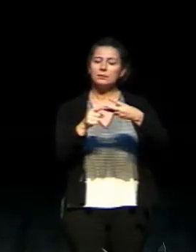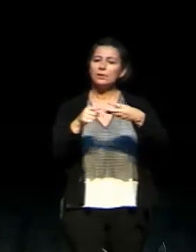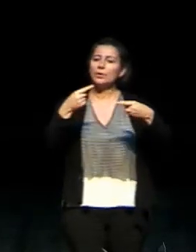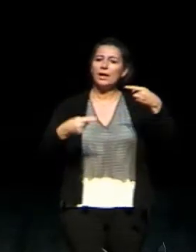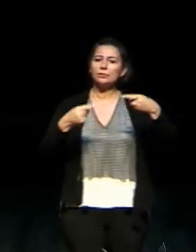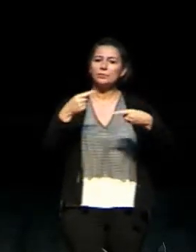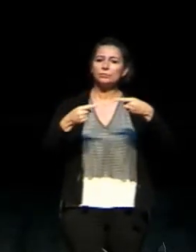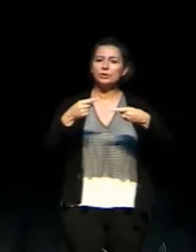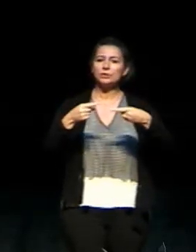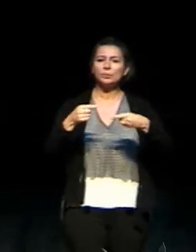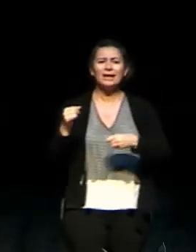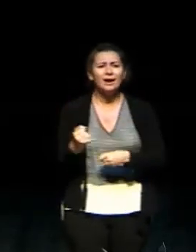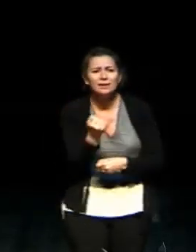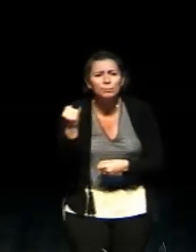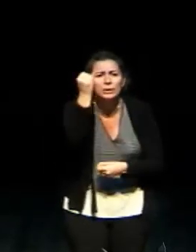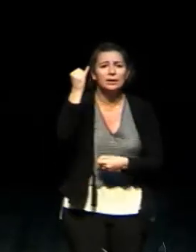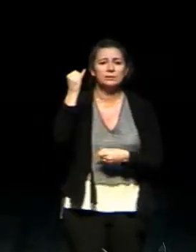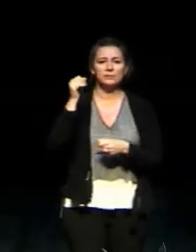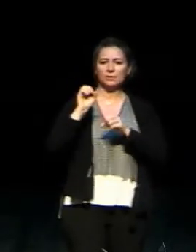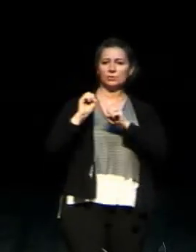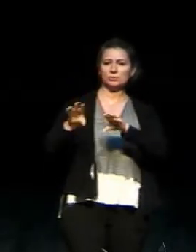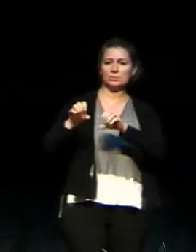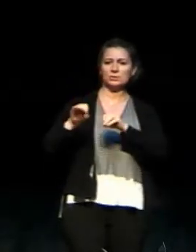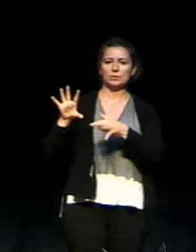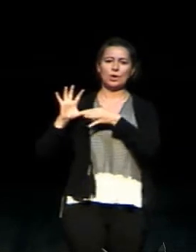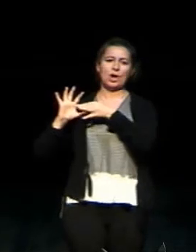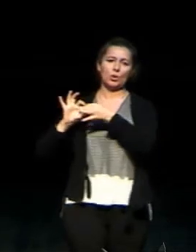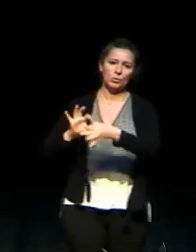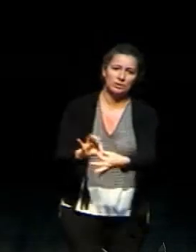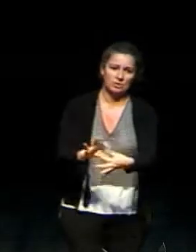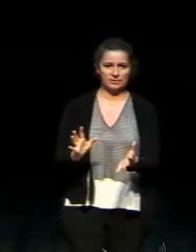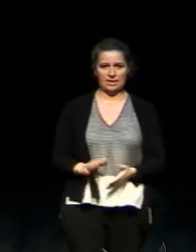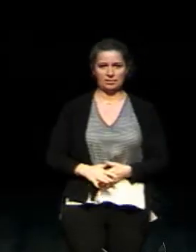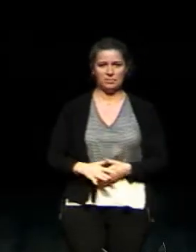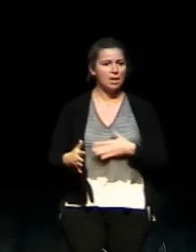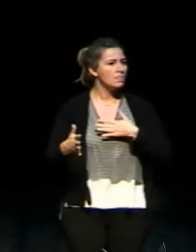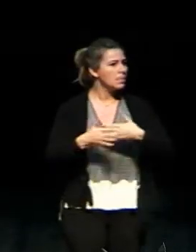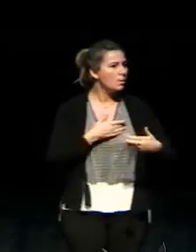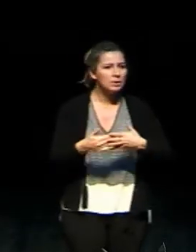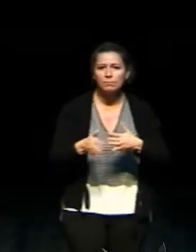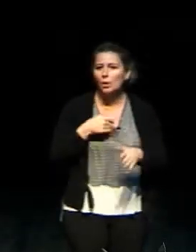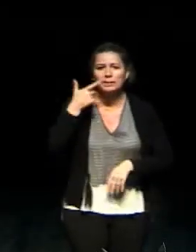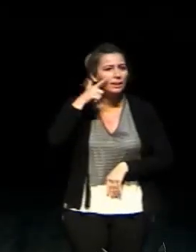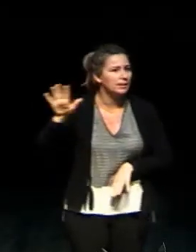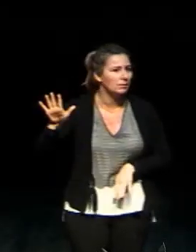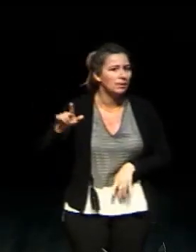ensino-aprendizagem, e, em terceiro momento, discutir a importância do ensino